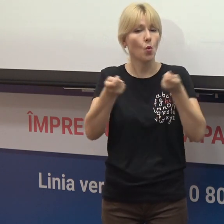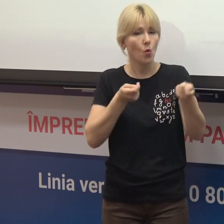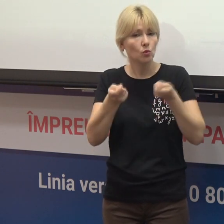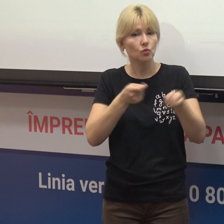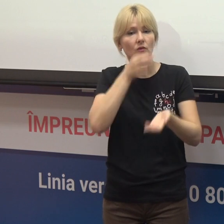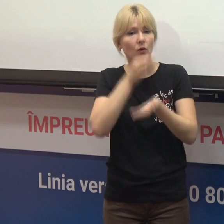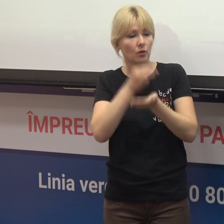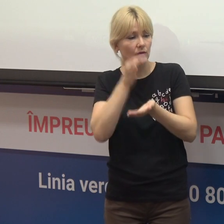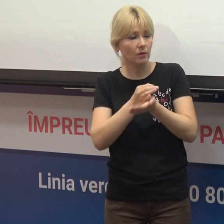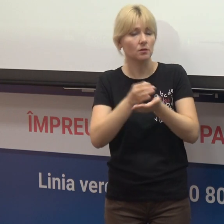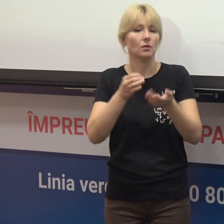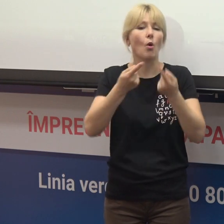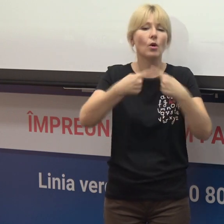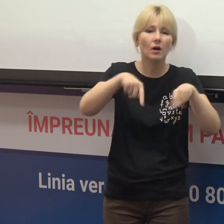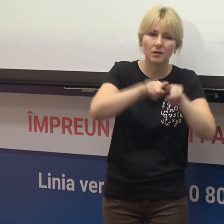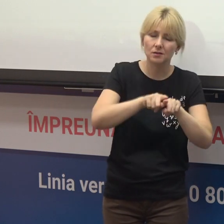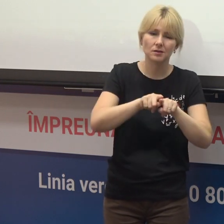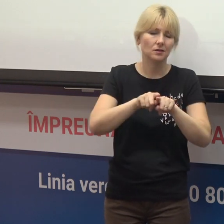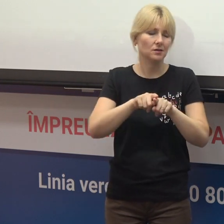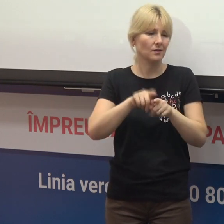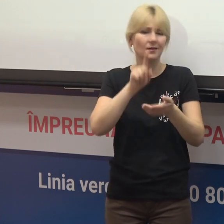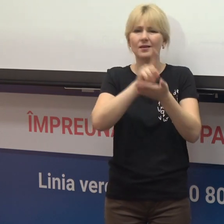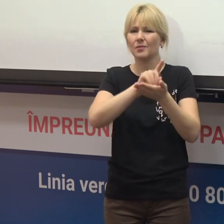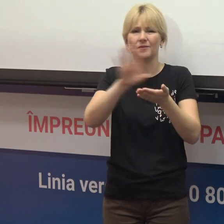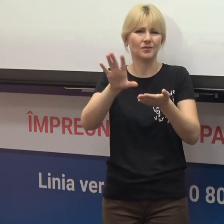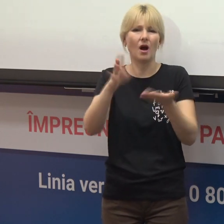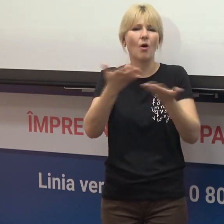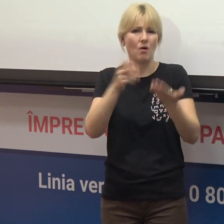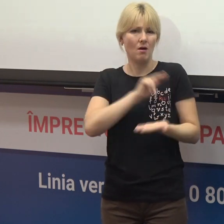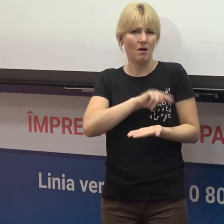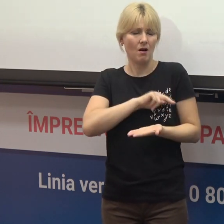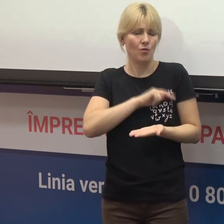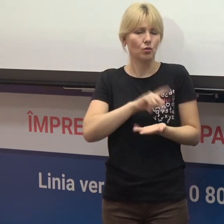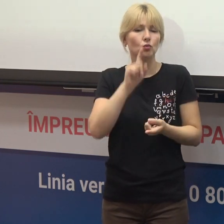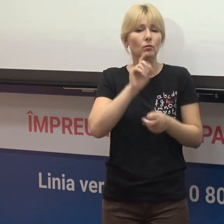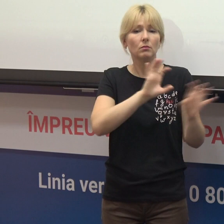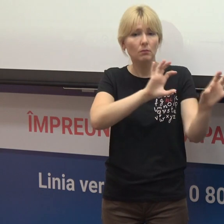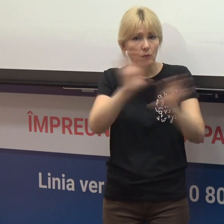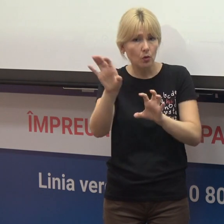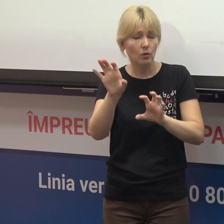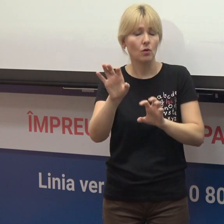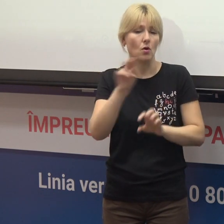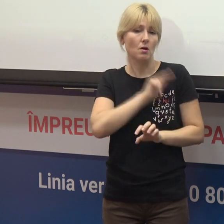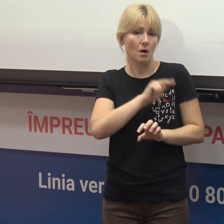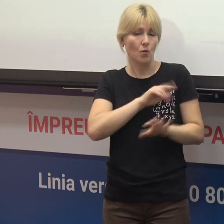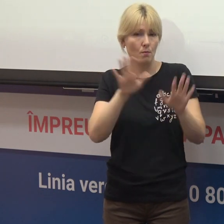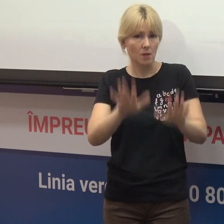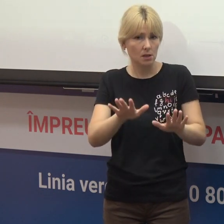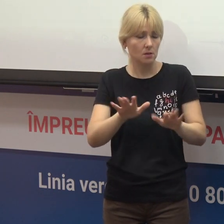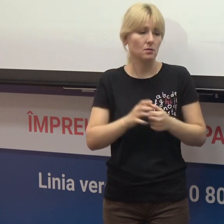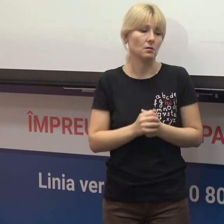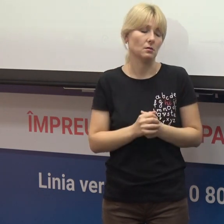conducătorilor de instituții, organizații, indiferent de forma de proprietate, asigurarea unui mediu sigur de activitate la locul de